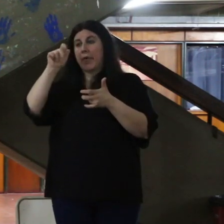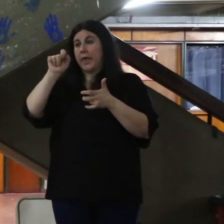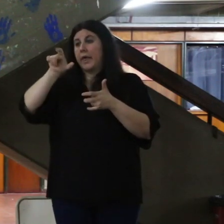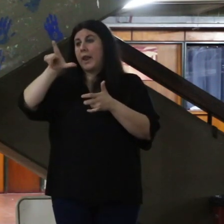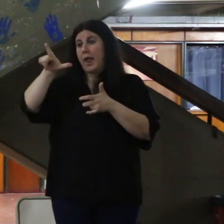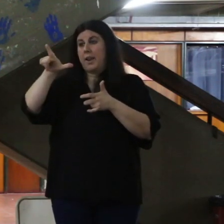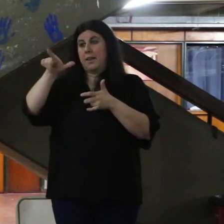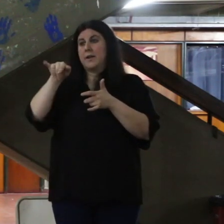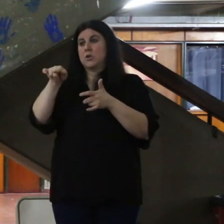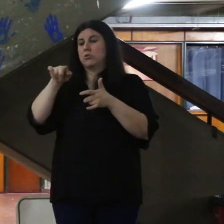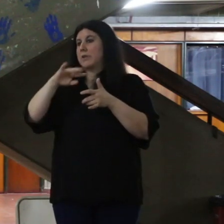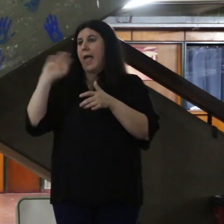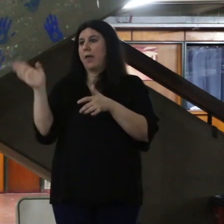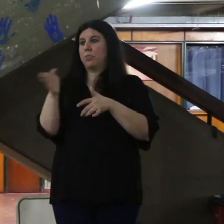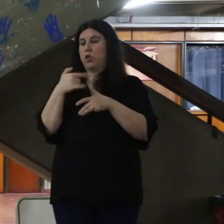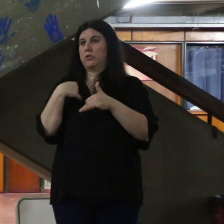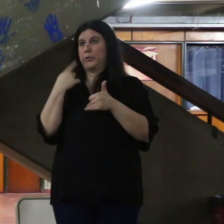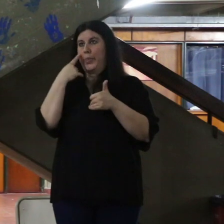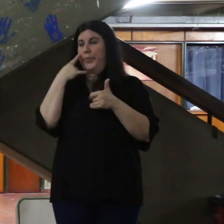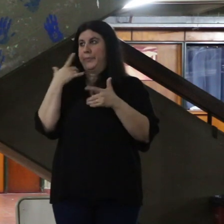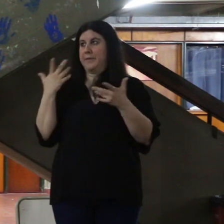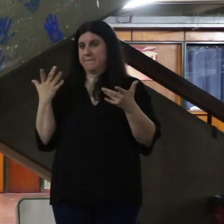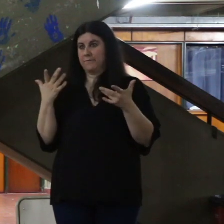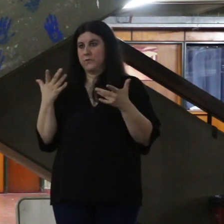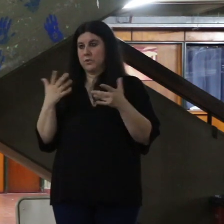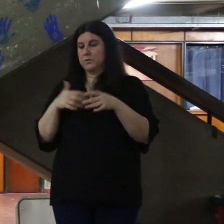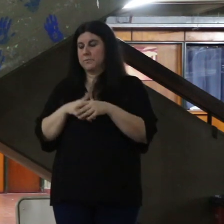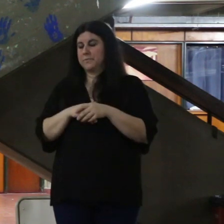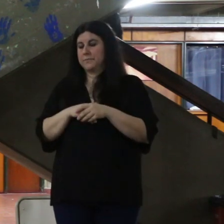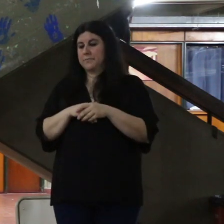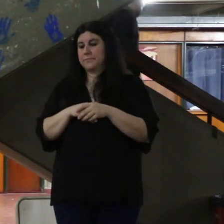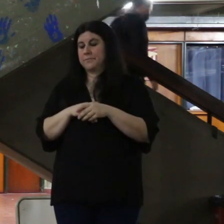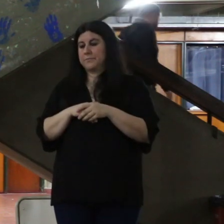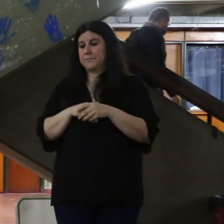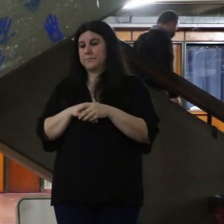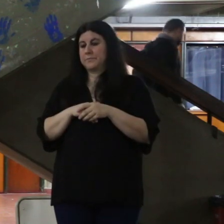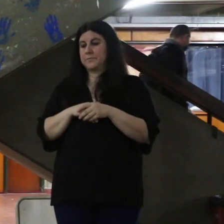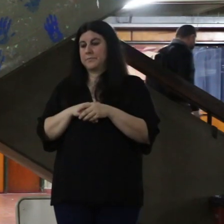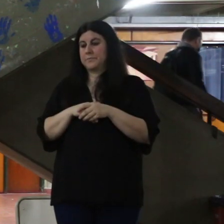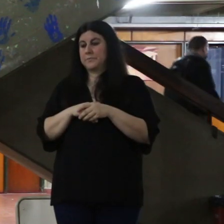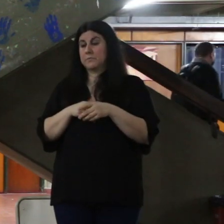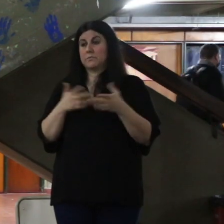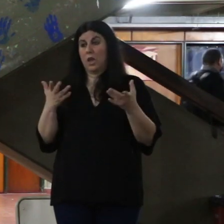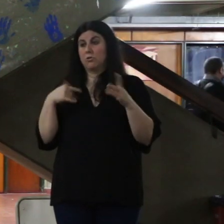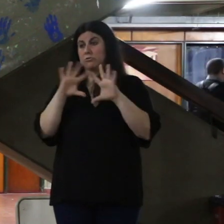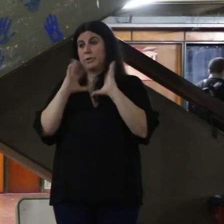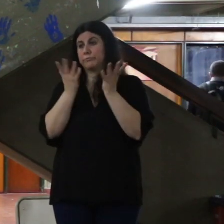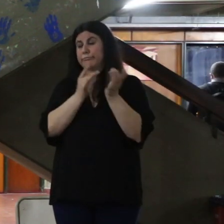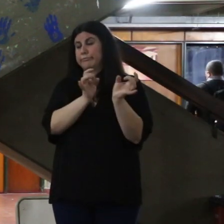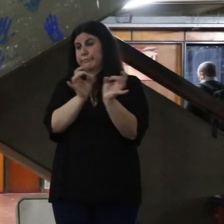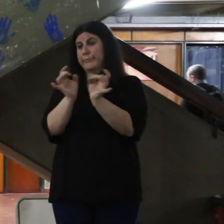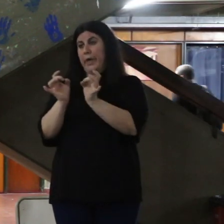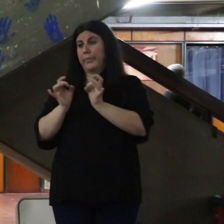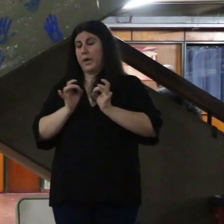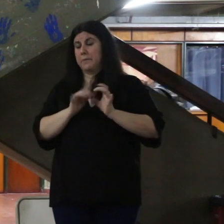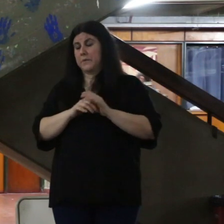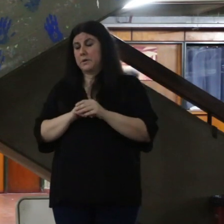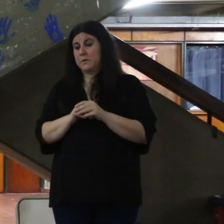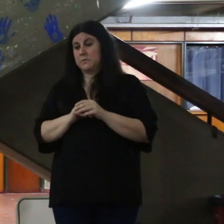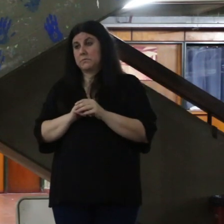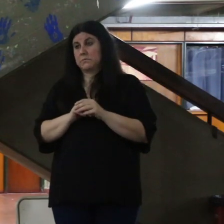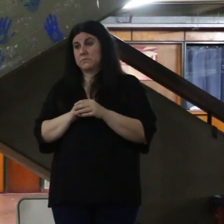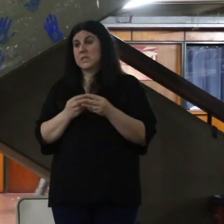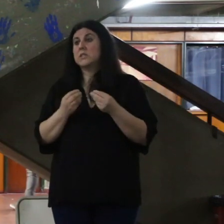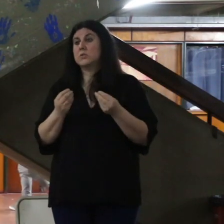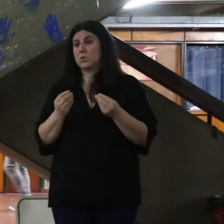de subjetividades y donde la pandemia, ¿sí?, se